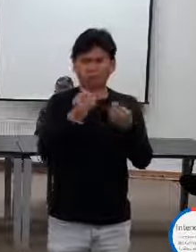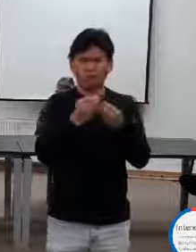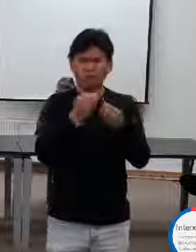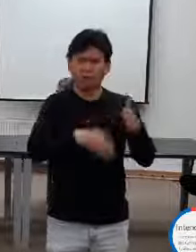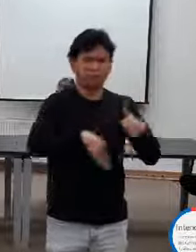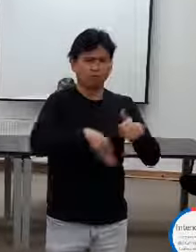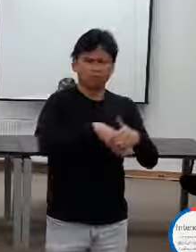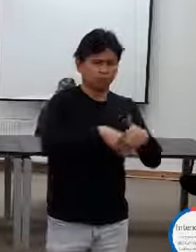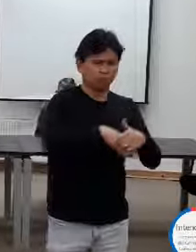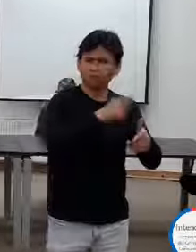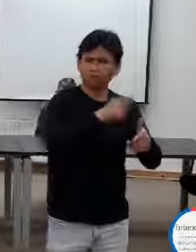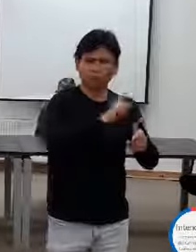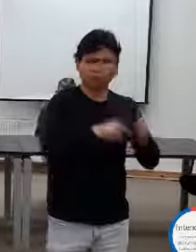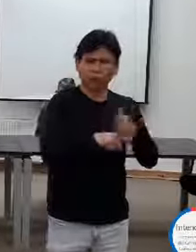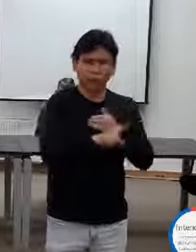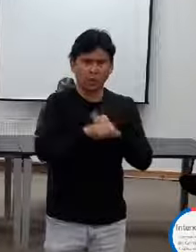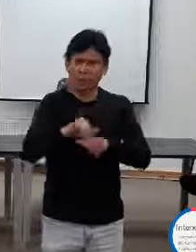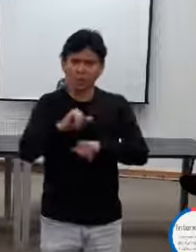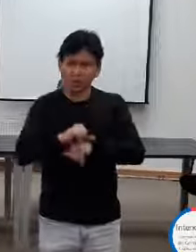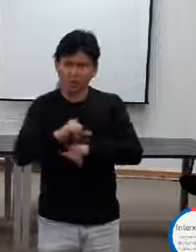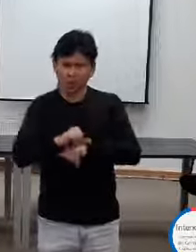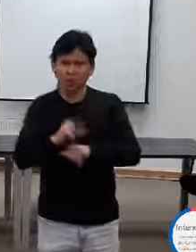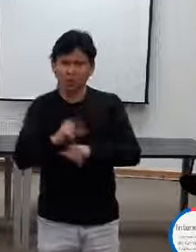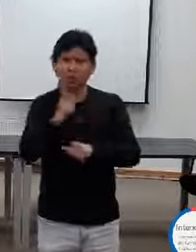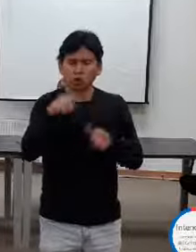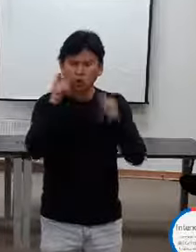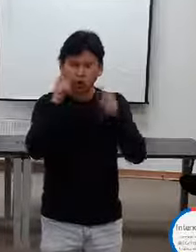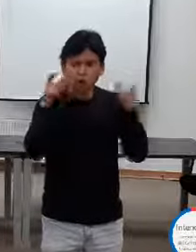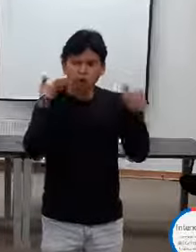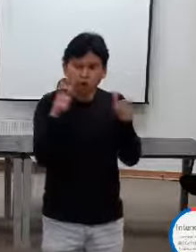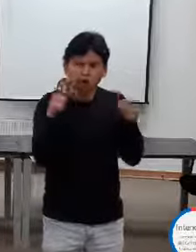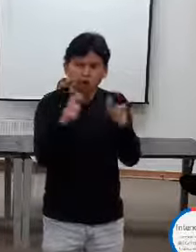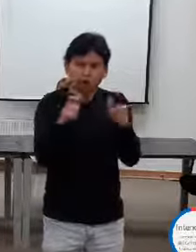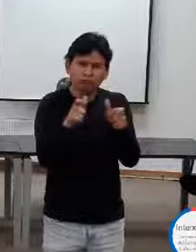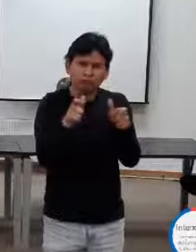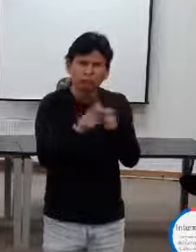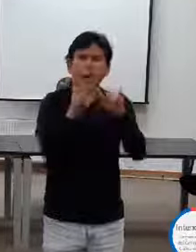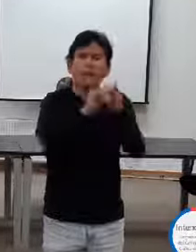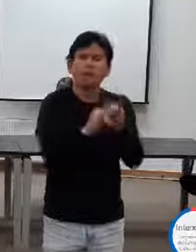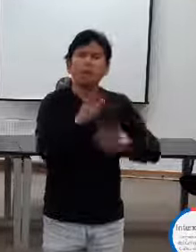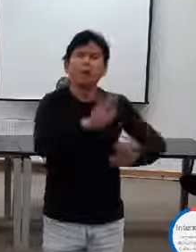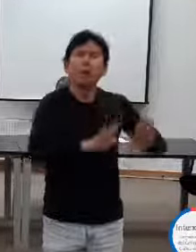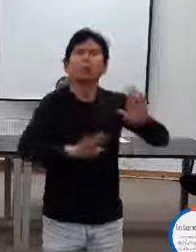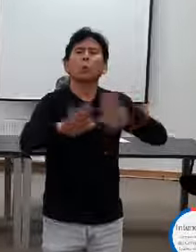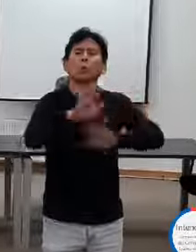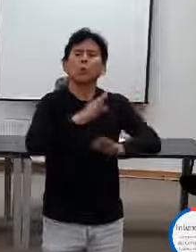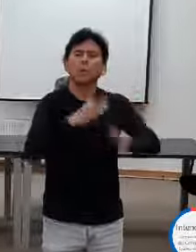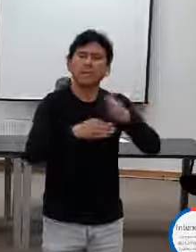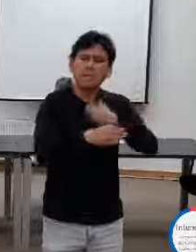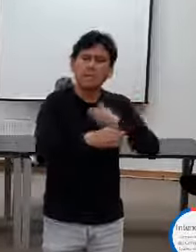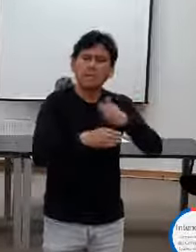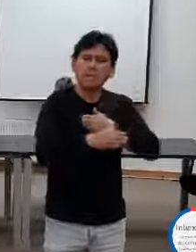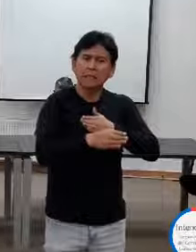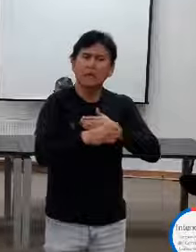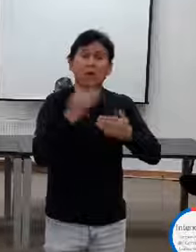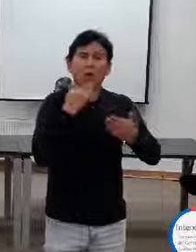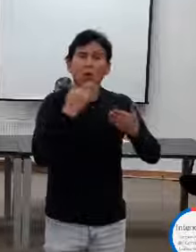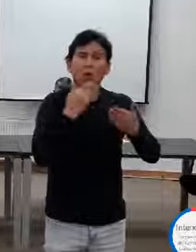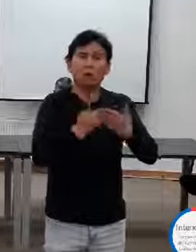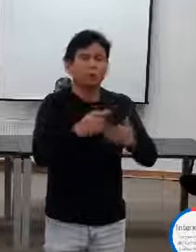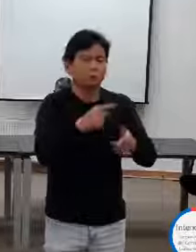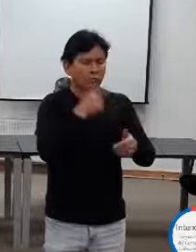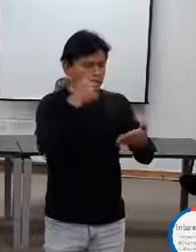fuera de la región. Es decir, hemos estado acotando al máximo la forma de resguardar el ingreso que no corresponde